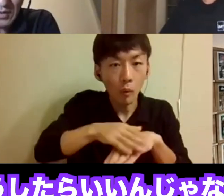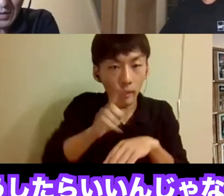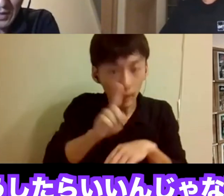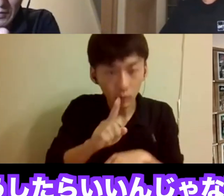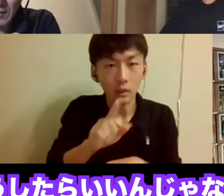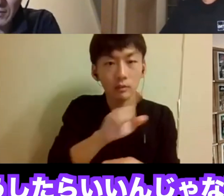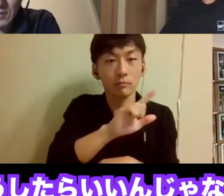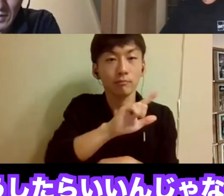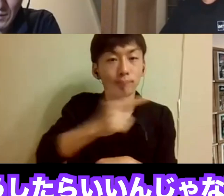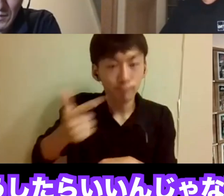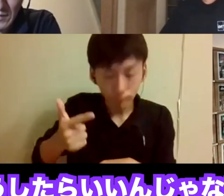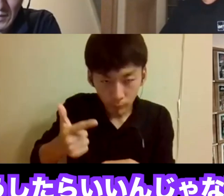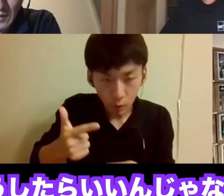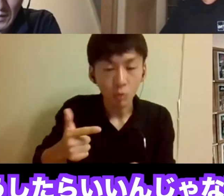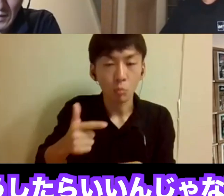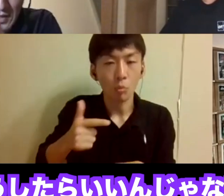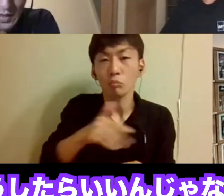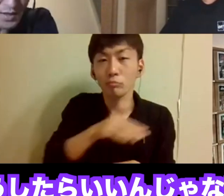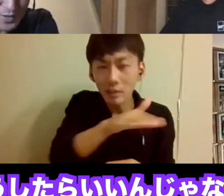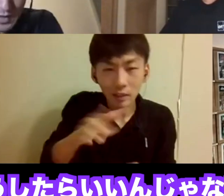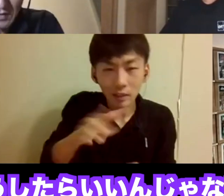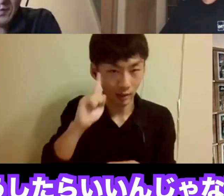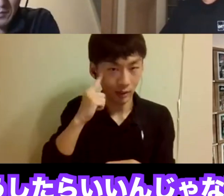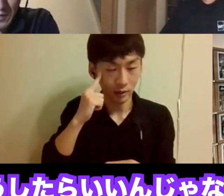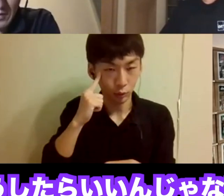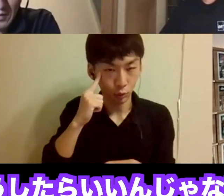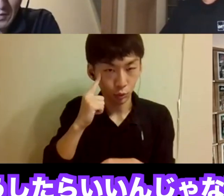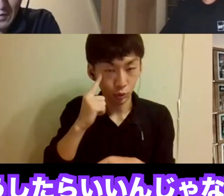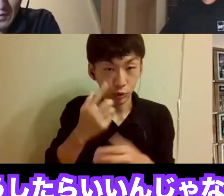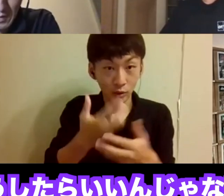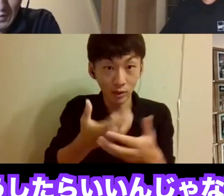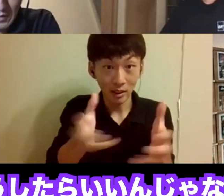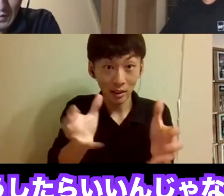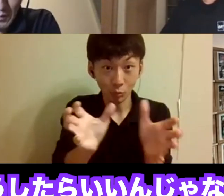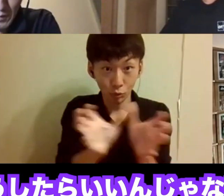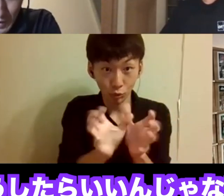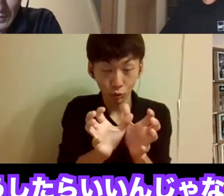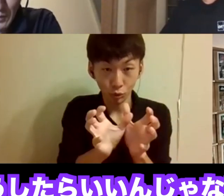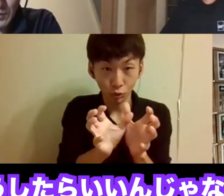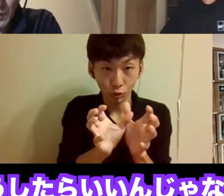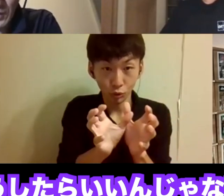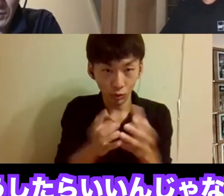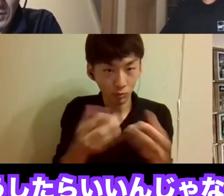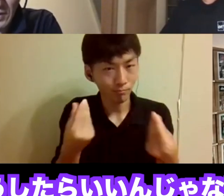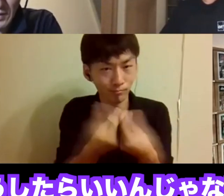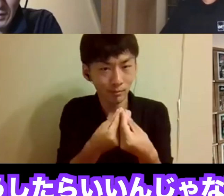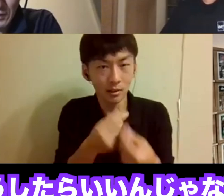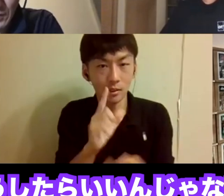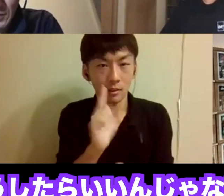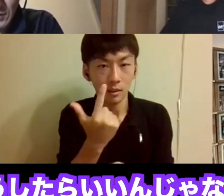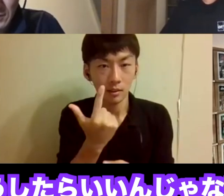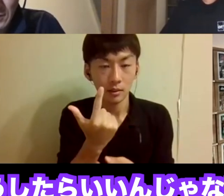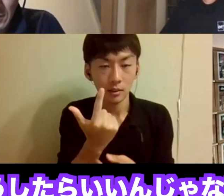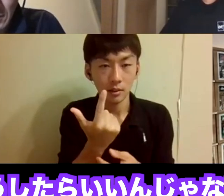になっていくんですね敵対しないんですよねこれがすごくポイントじゃないかなと思います